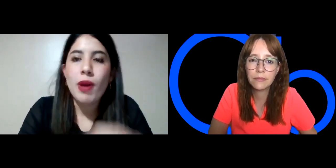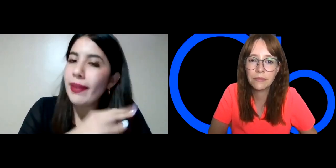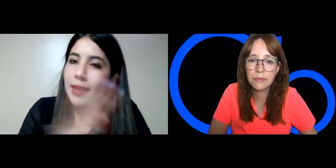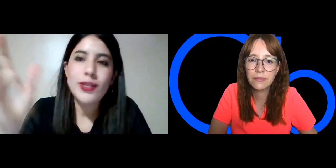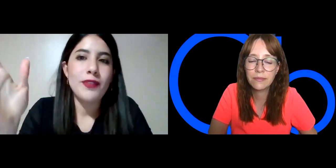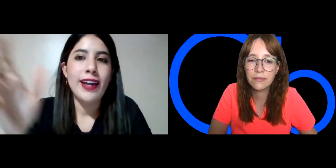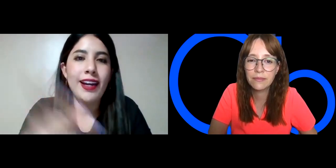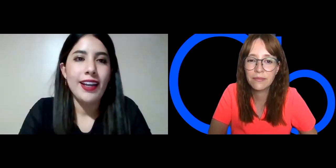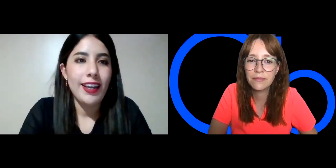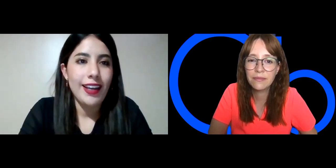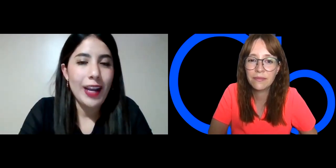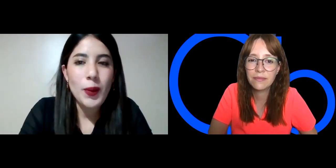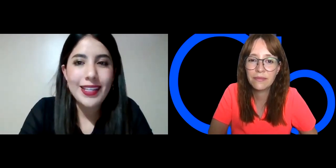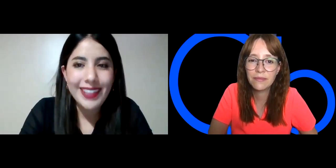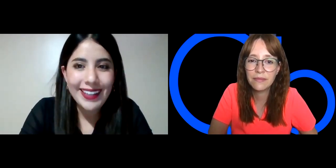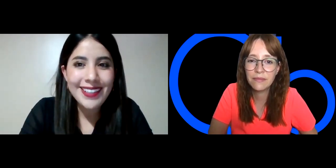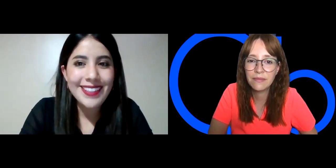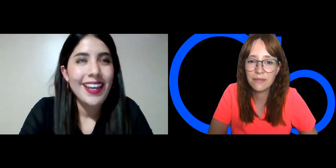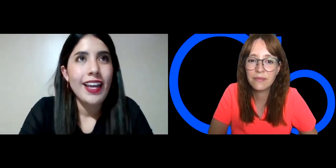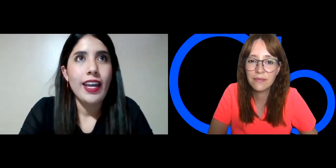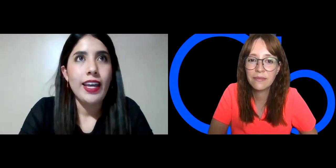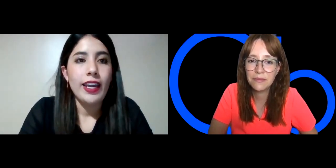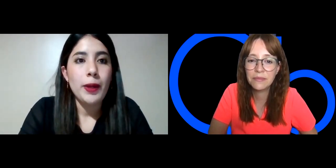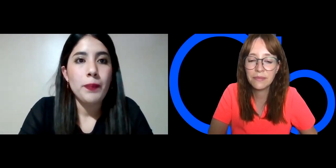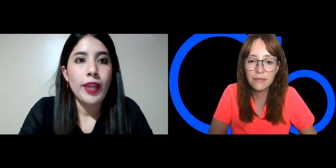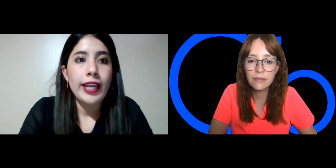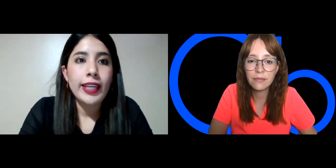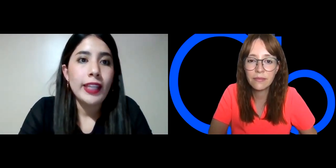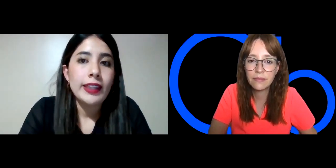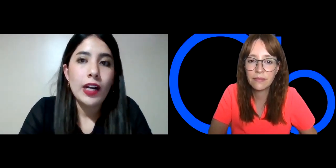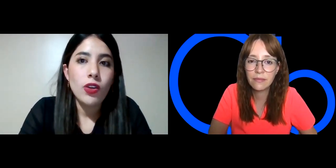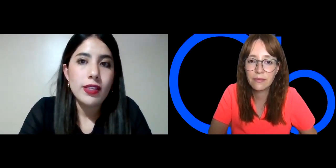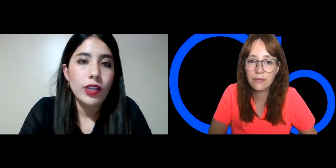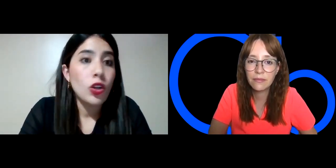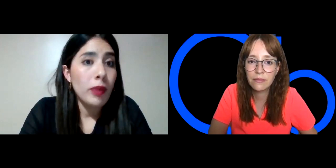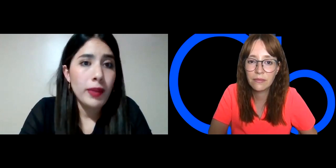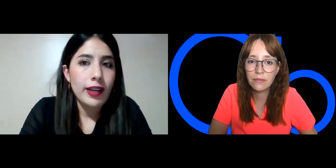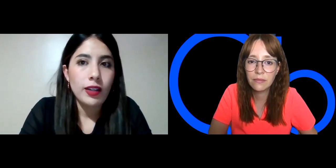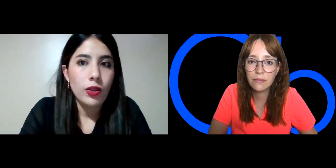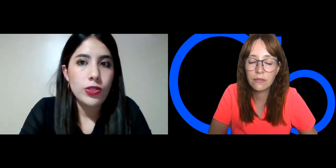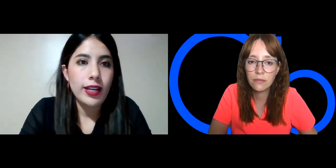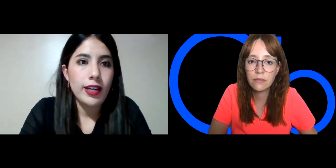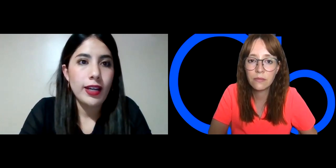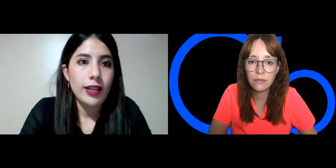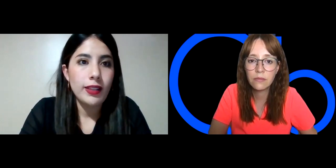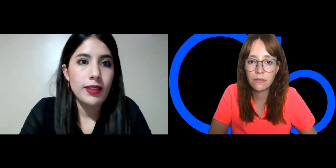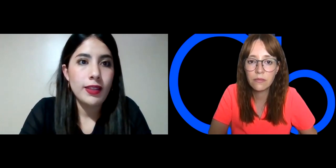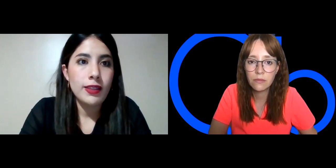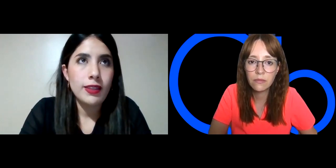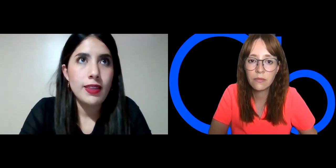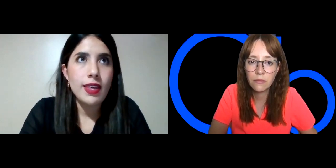no aprendemos al final lengua de señas, hay que intentarlo decir con mímica. O